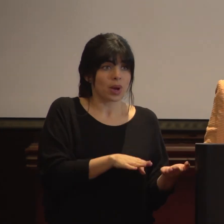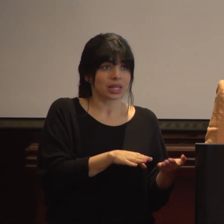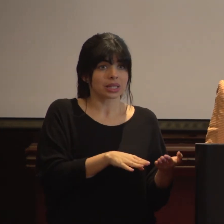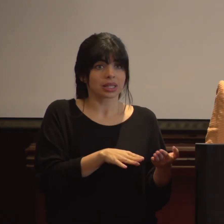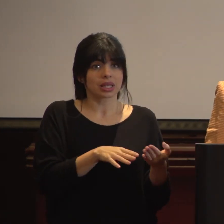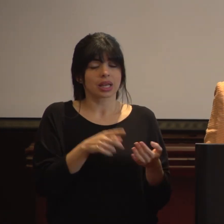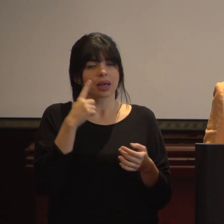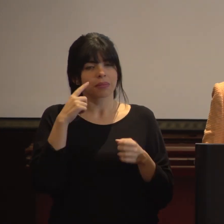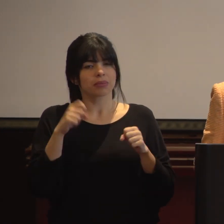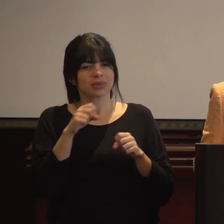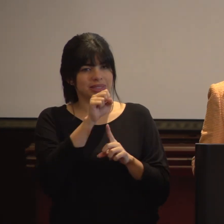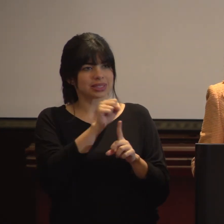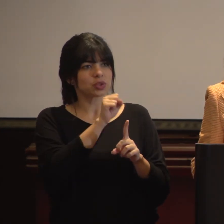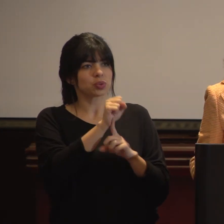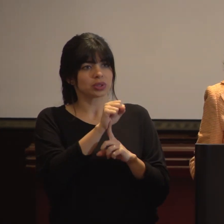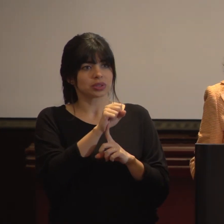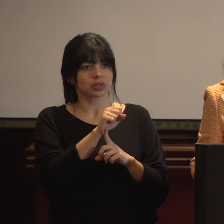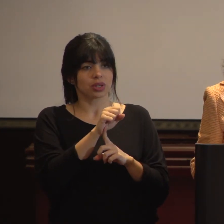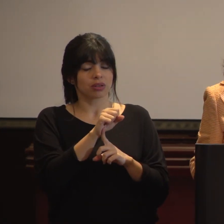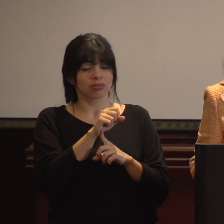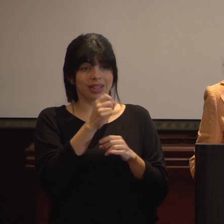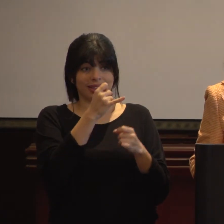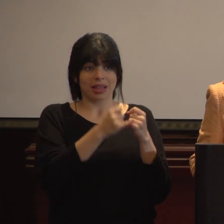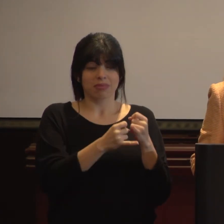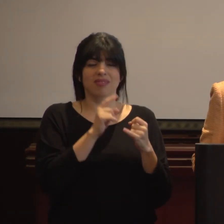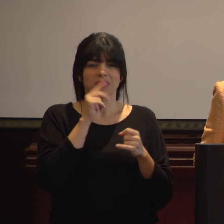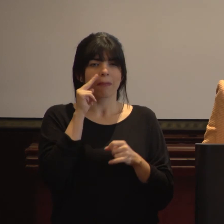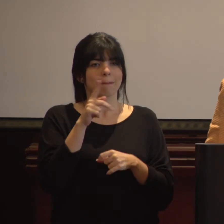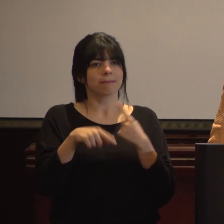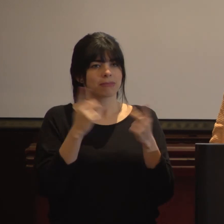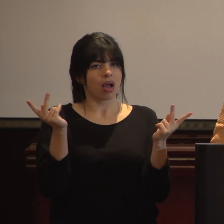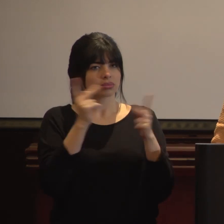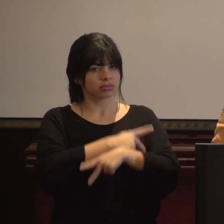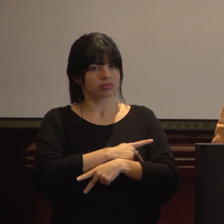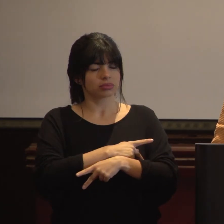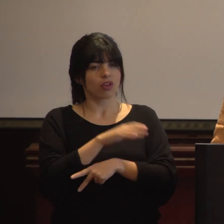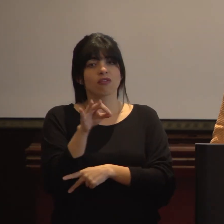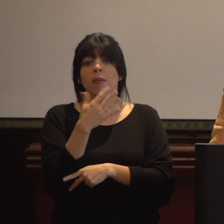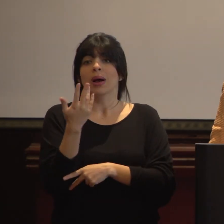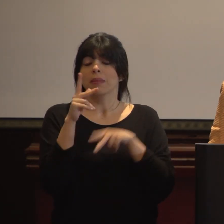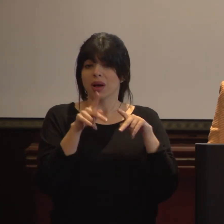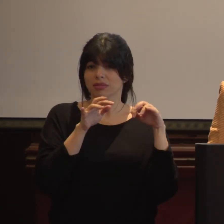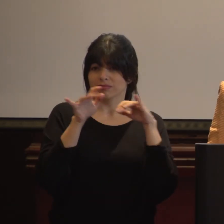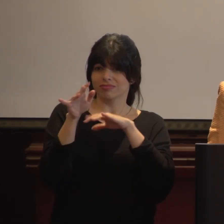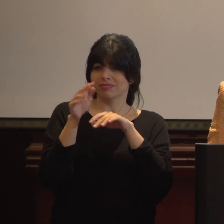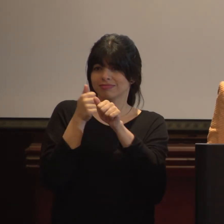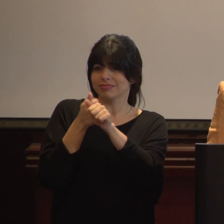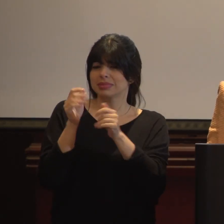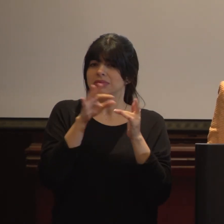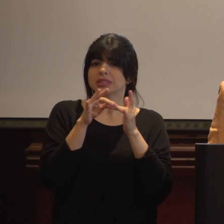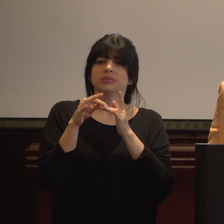y se prevé que la situación lejos de acabar empeore de tal forma los desplazamientos obedecen